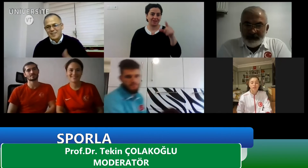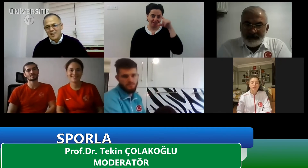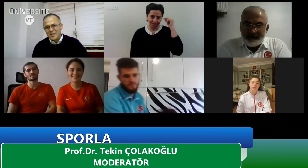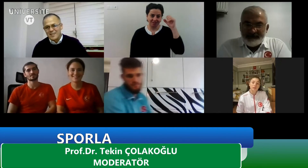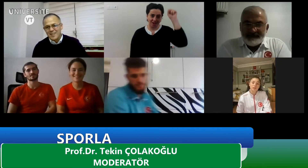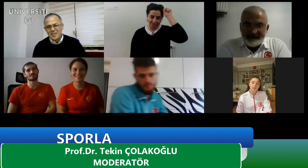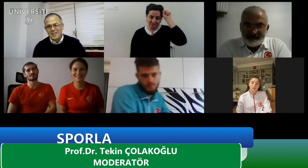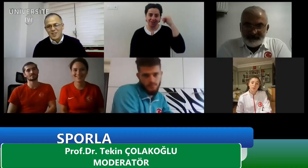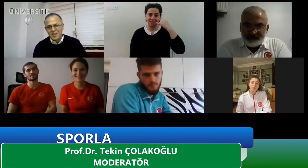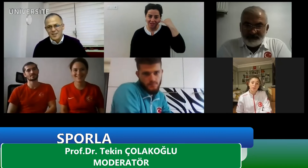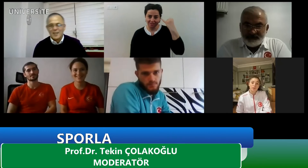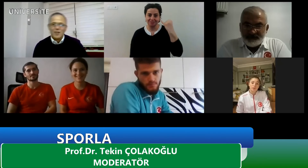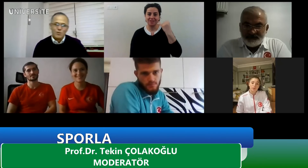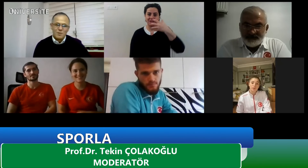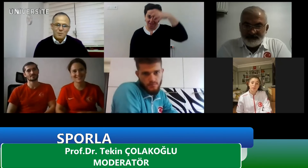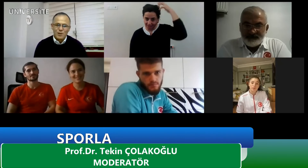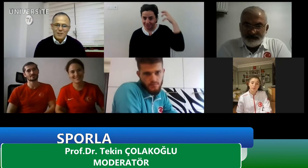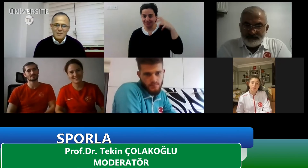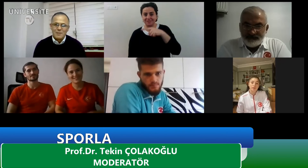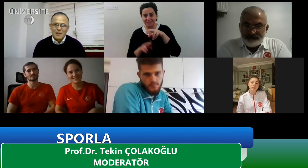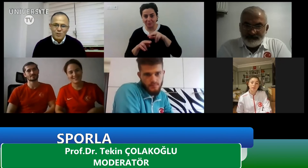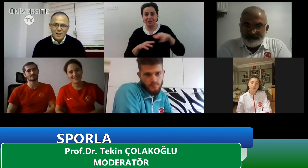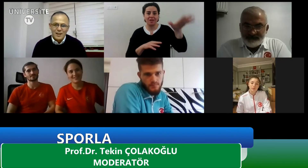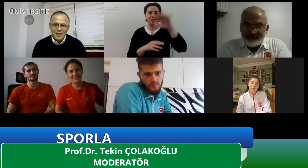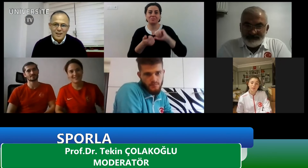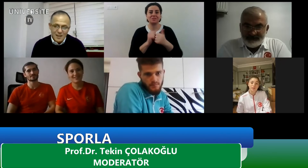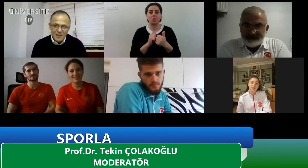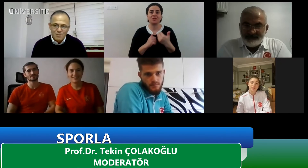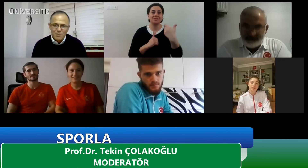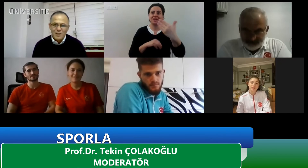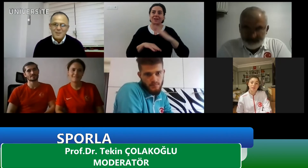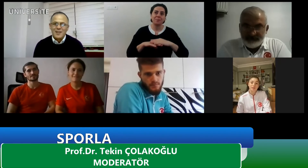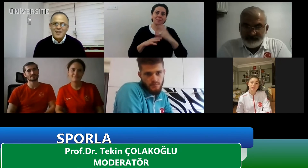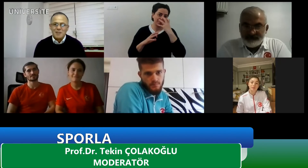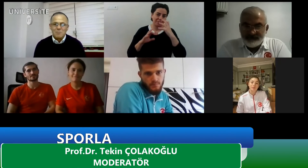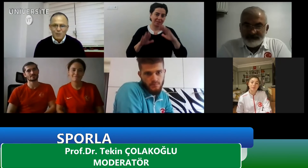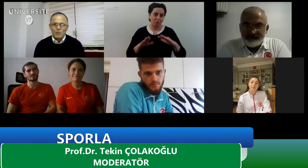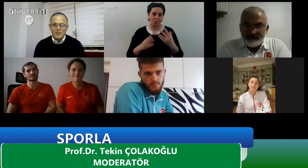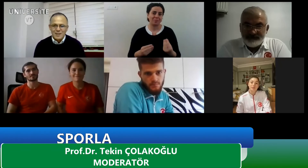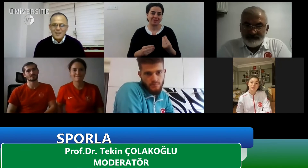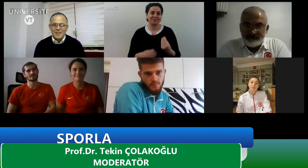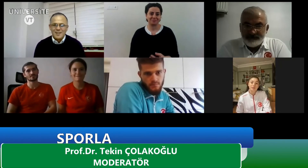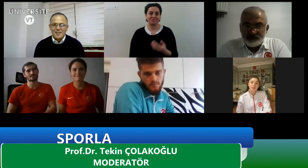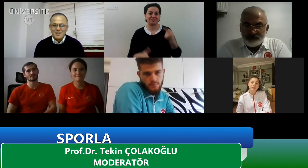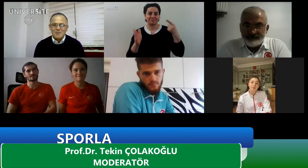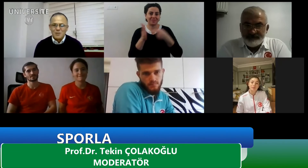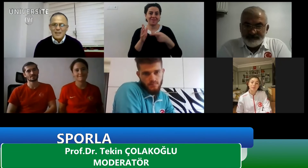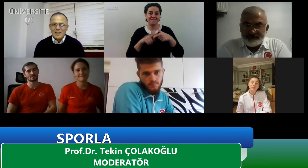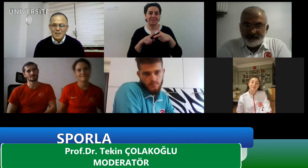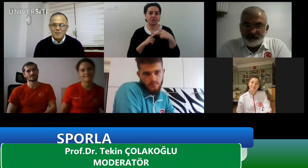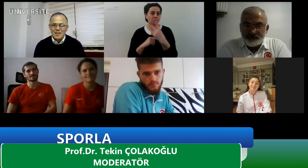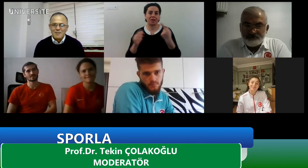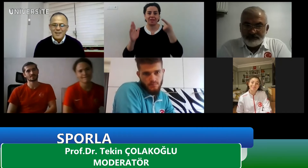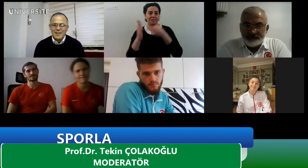Aslıhan, Yasin, Ecrin şahsında tüm sporcularımız da bekliyor diye, izleyen sporcularımız da bekliyor diye sizlerin